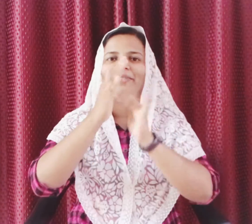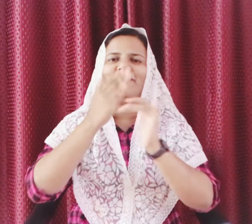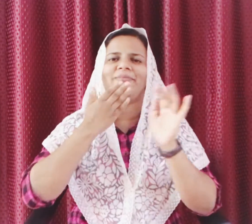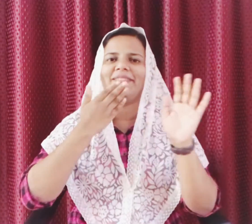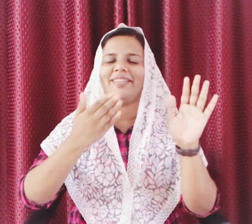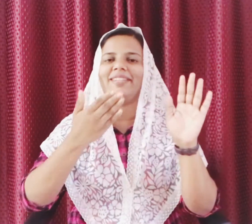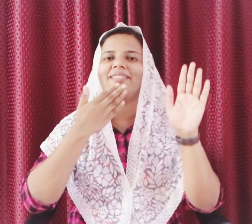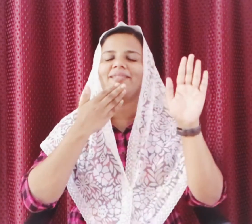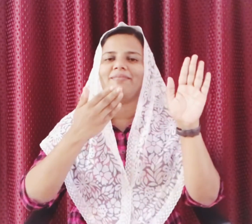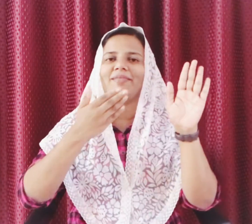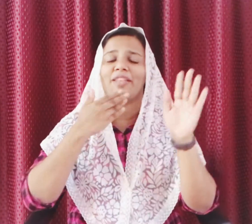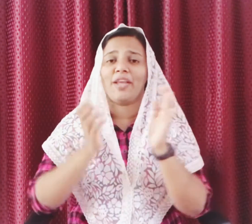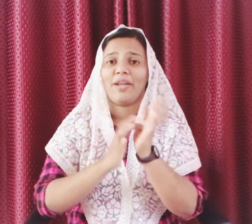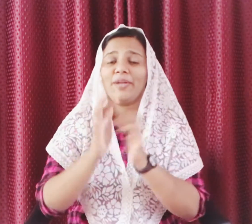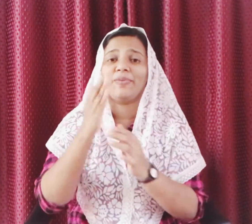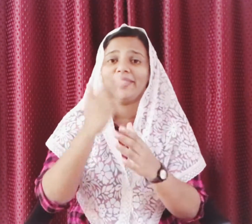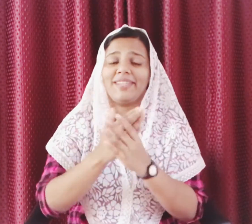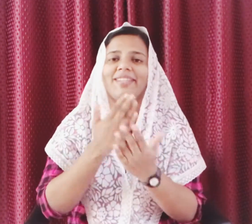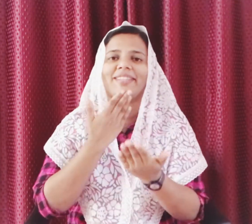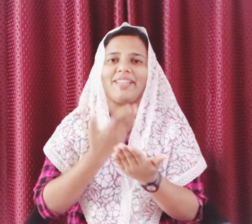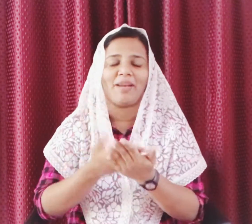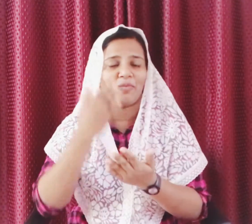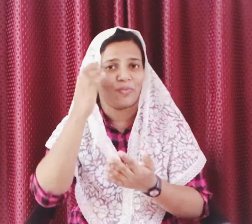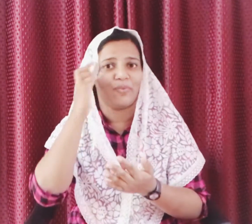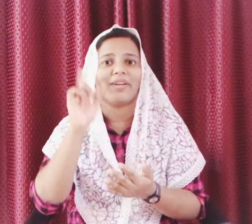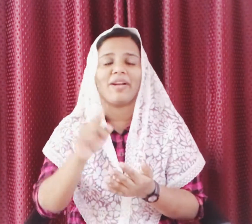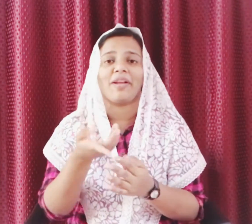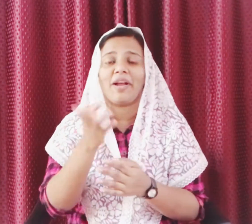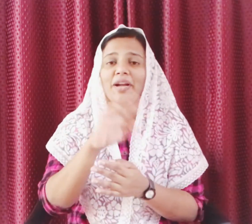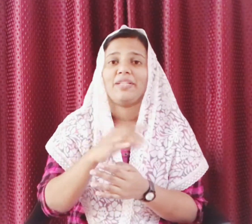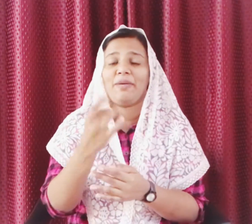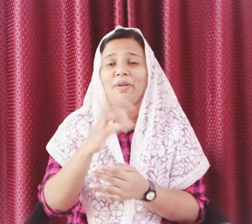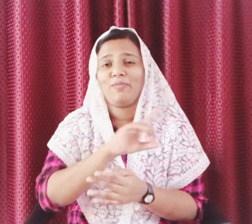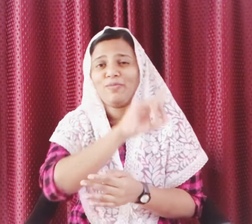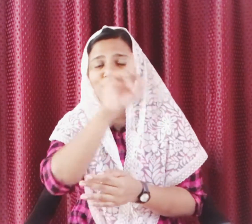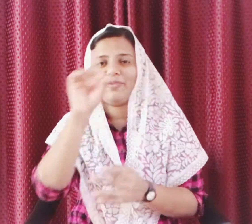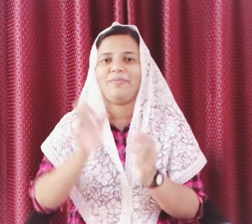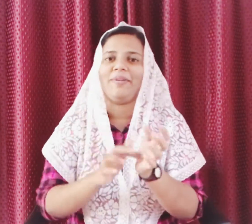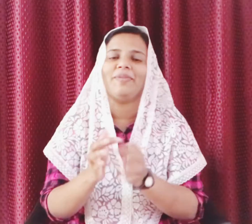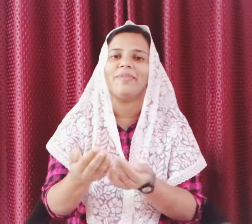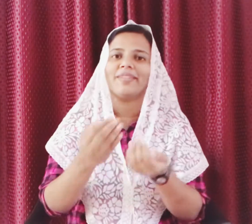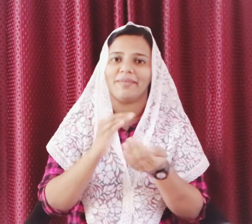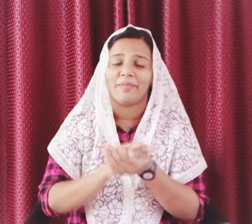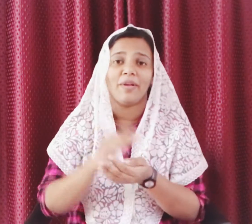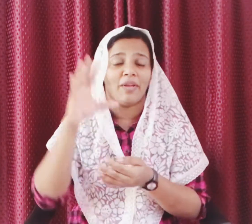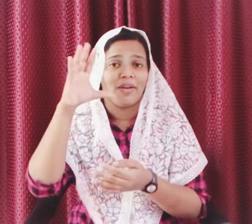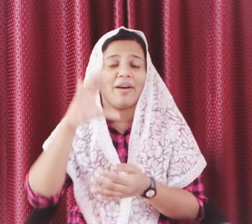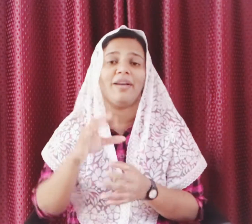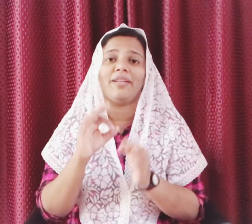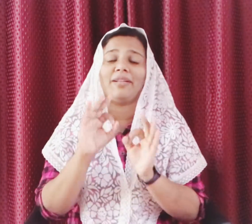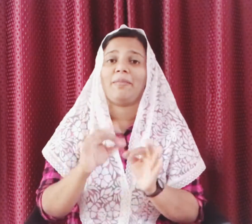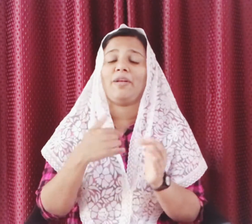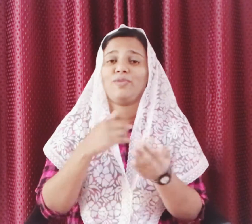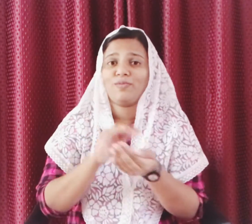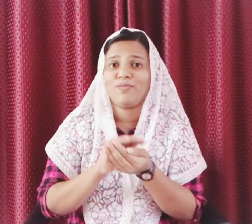കർത്താവിനോട് നന്ദി പറഞ്ഞാട്ട്. കർത്താവ് ചെയ്ത നന്മകളെ ഒന്ന് ഓർത്താട്ട്. കഴിഞ്ഞ പകൽക്കാലം മുഴുവൻ നമ്മെ കർത്താവ് നമ്മളെ കാത്തു പരിപാലിച്ചു. കഴിഞ്ഞ രാത്രിയിൽ കർത്താവ് നമ്മളെ